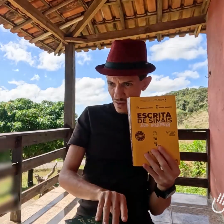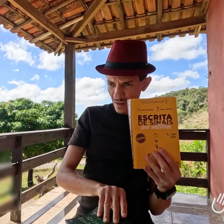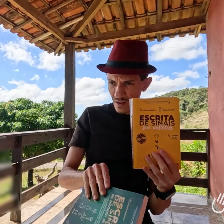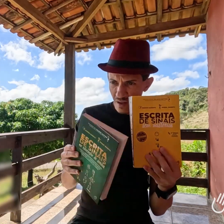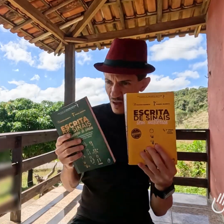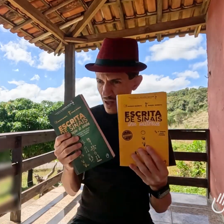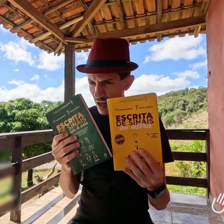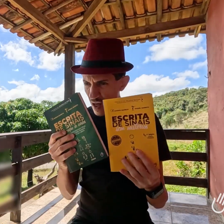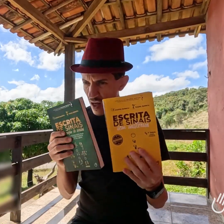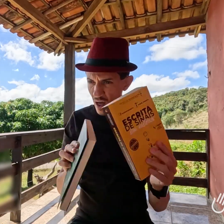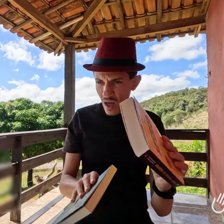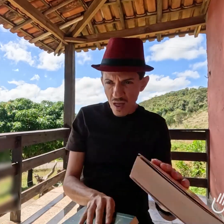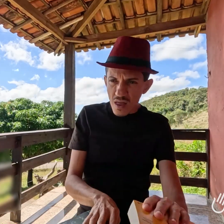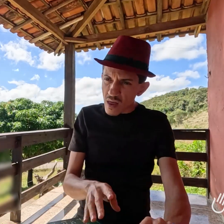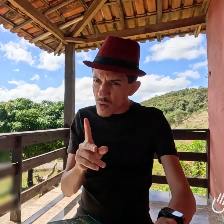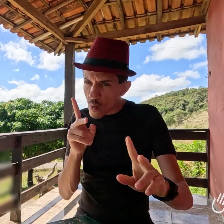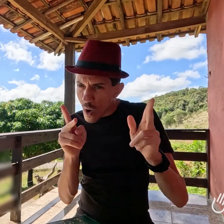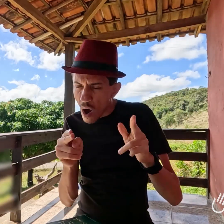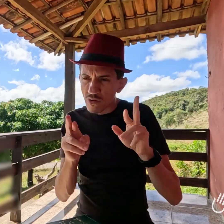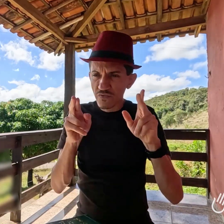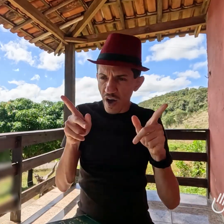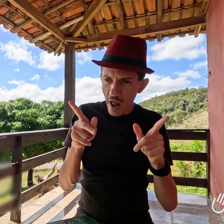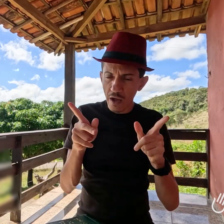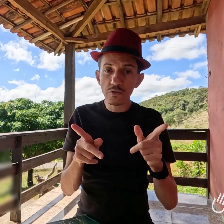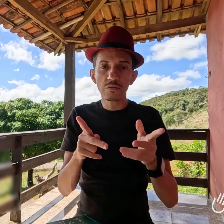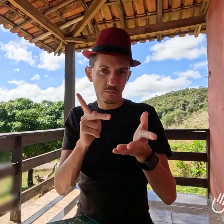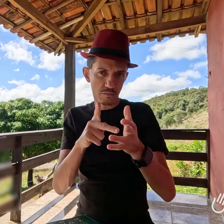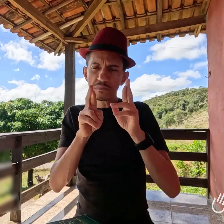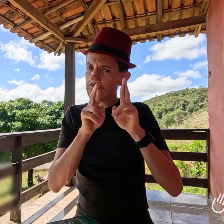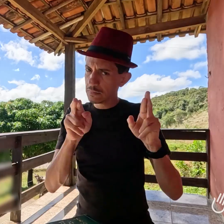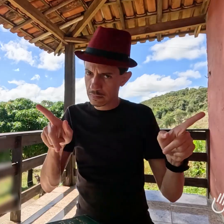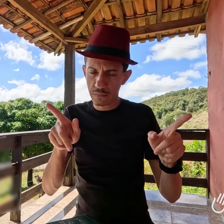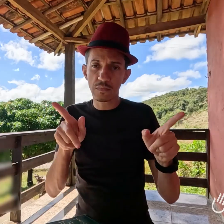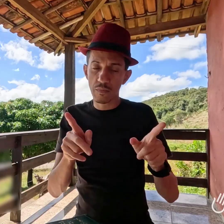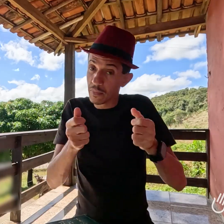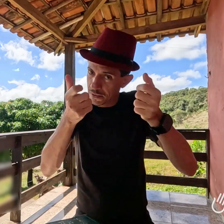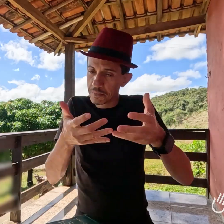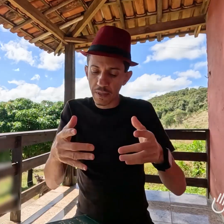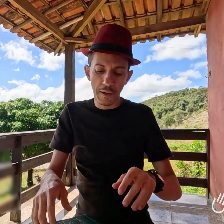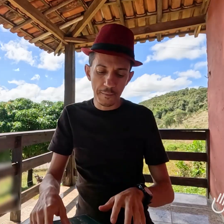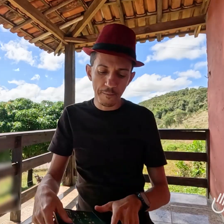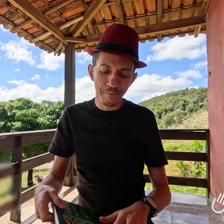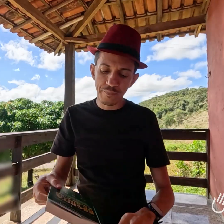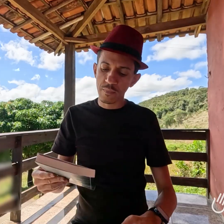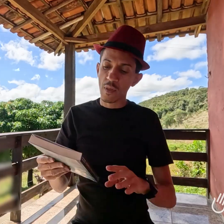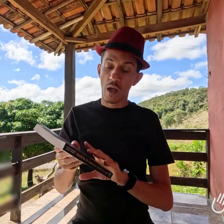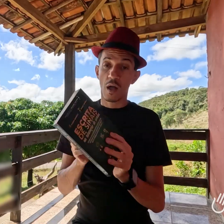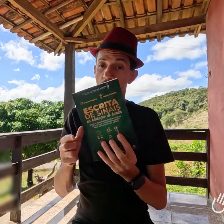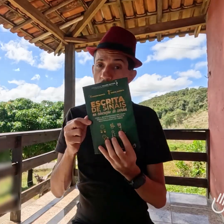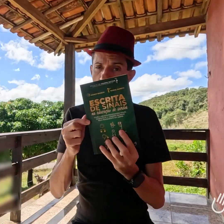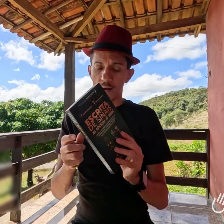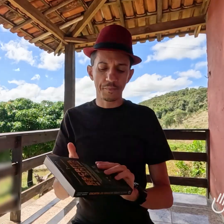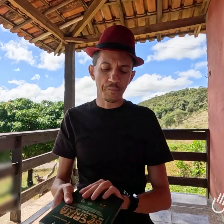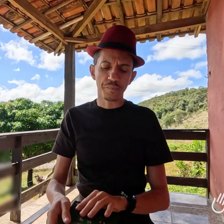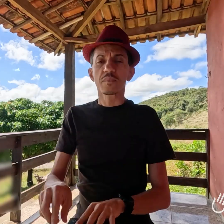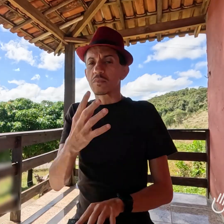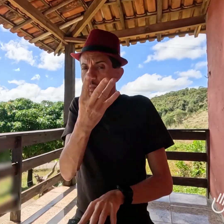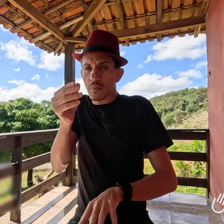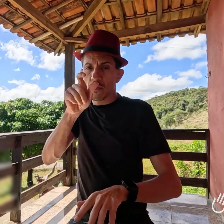Sinais Sem Mistério, se era um outro volume dele, se eram iguais. Eu vou explicar para você. Eles são livros diferentes, tá? Não